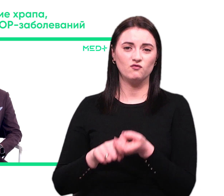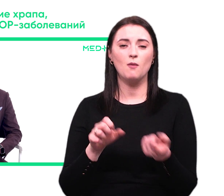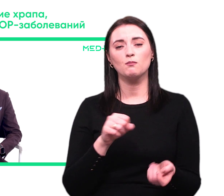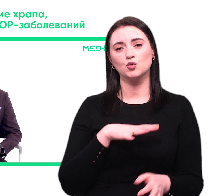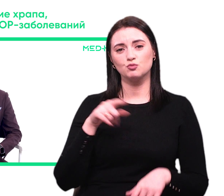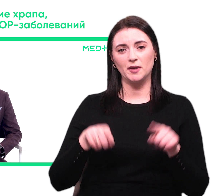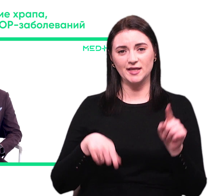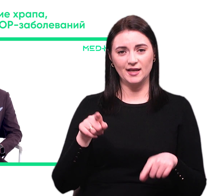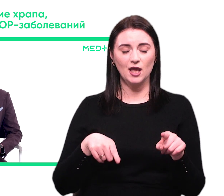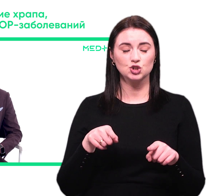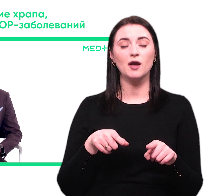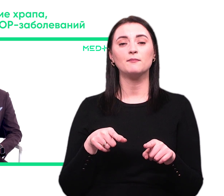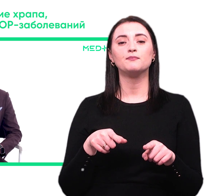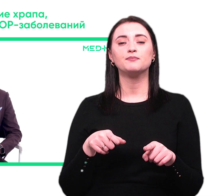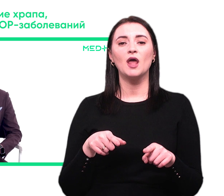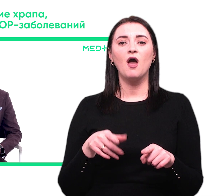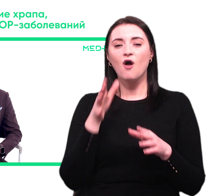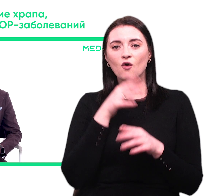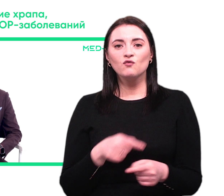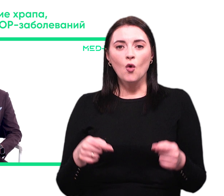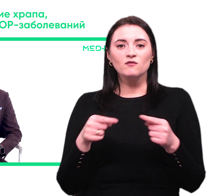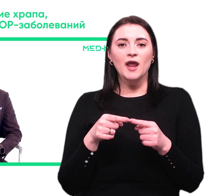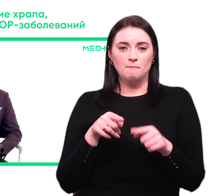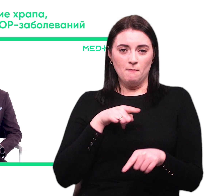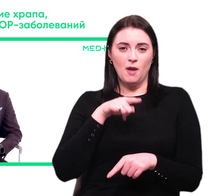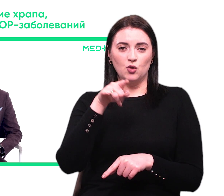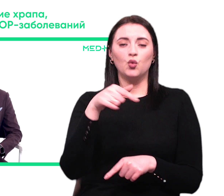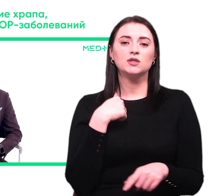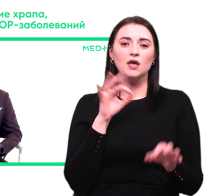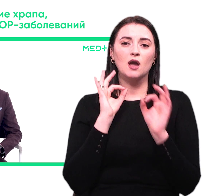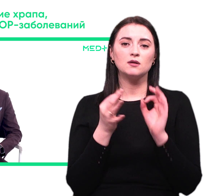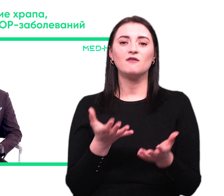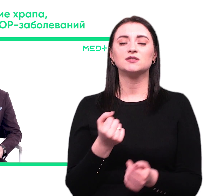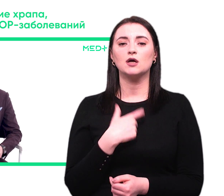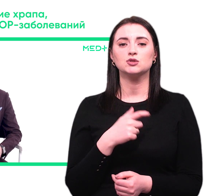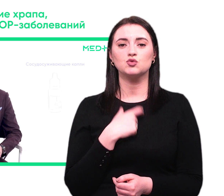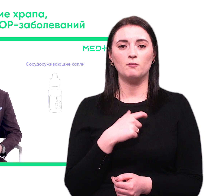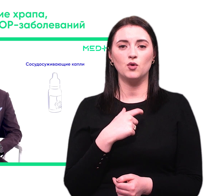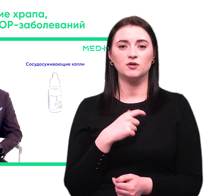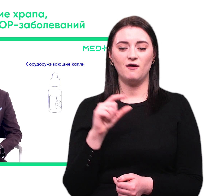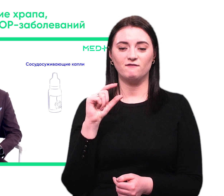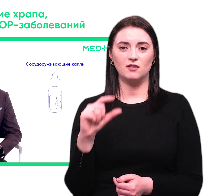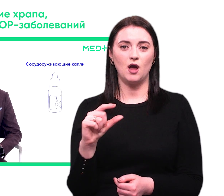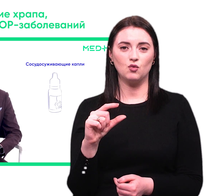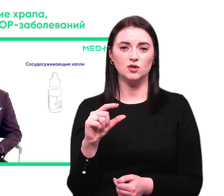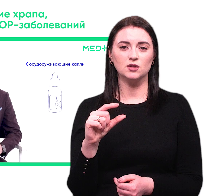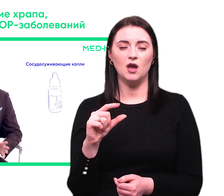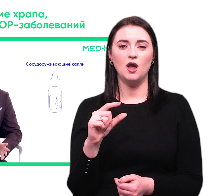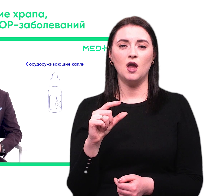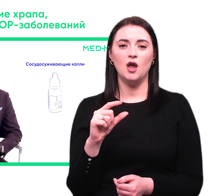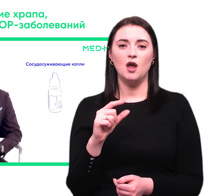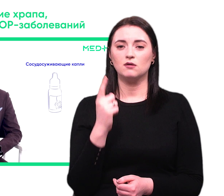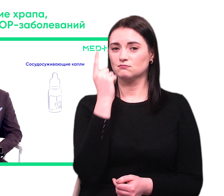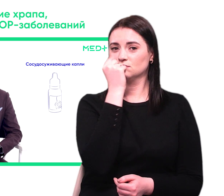реже, но тем не менее. Во время полета я рекомендую взять с собой небольшой флакончик сосудосуживающих капель,